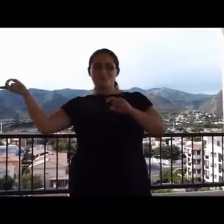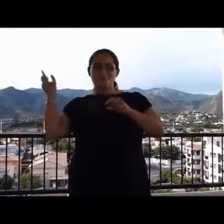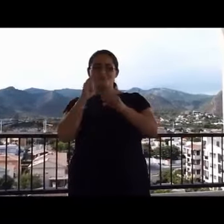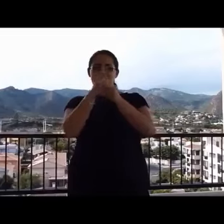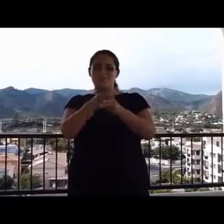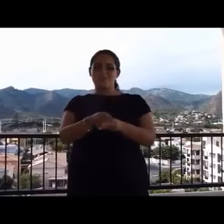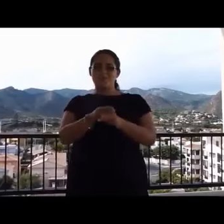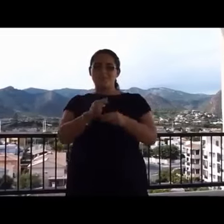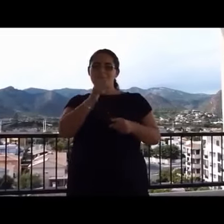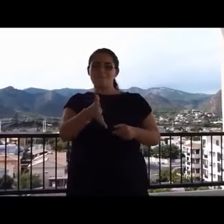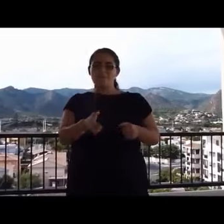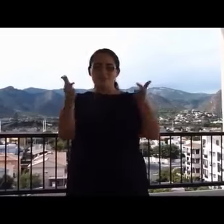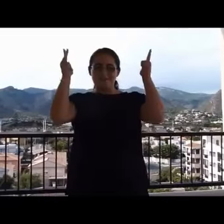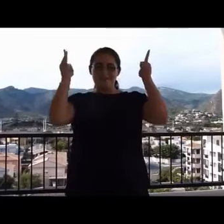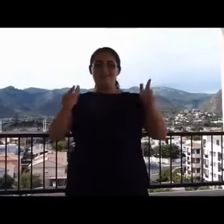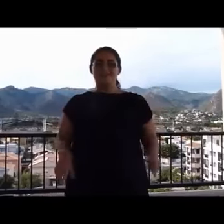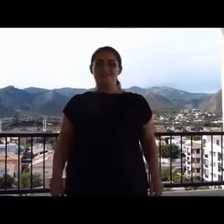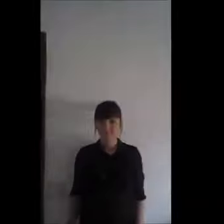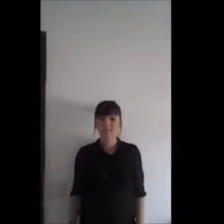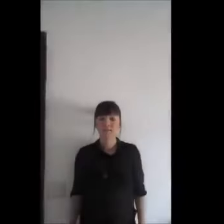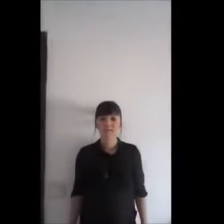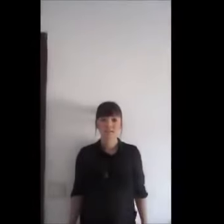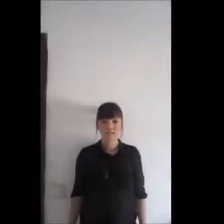Dolores cambió su nombre por libertad